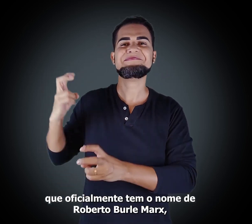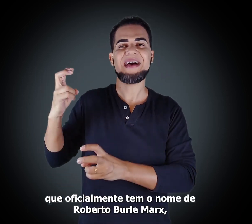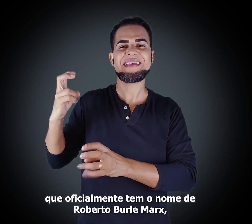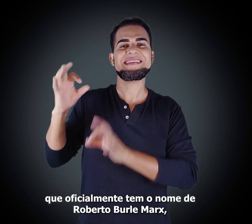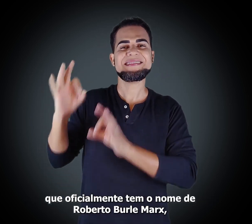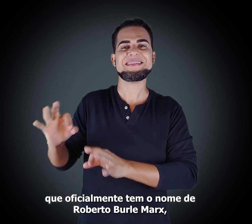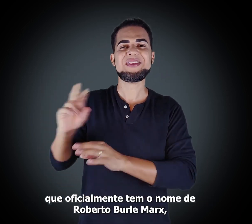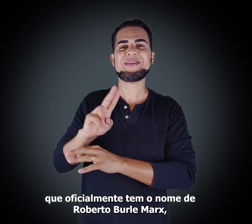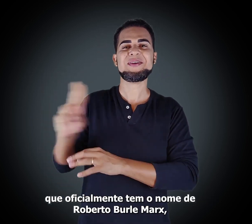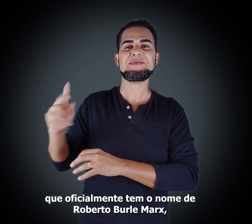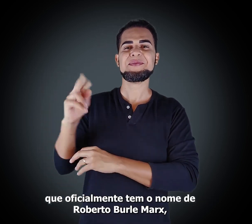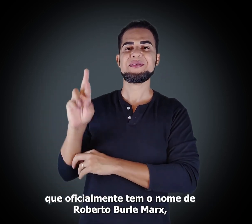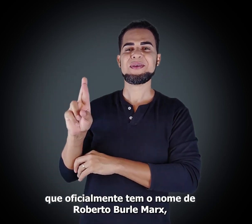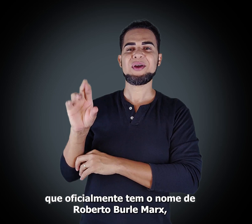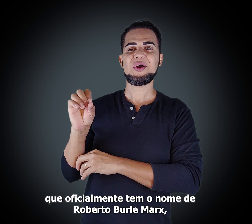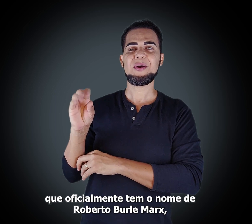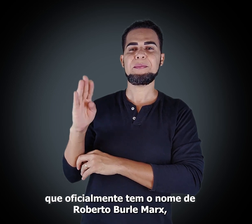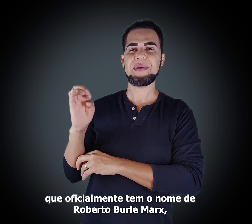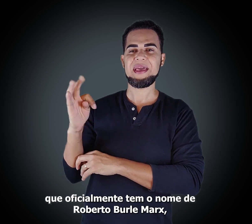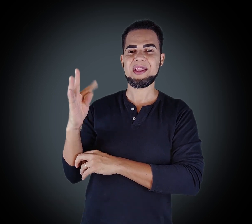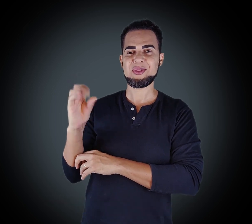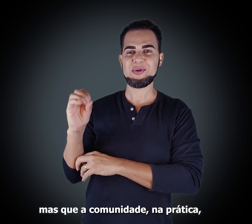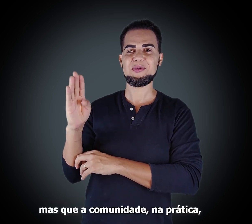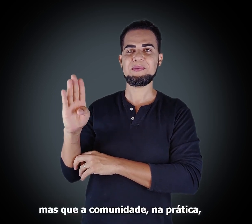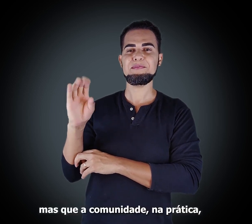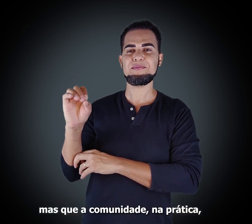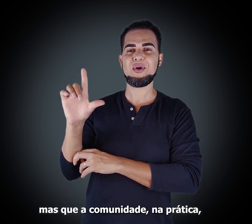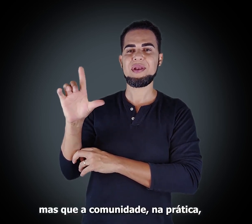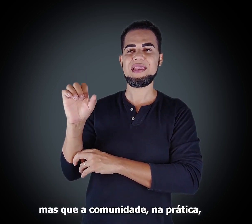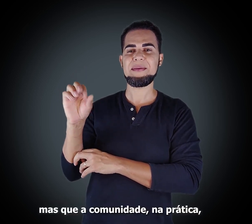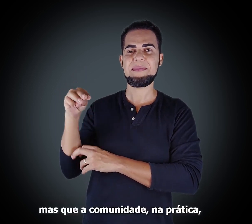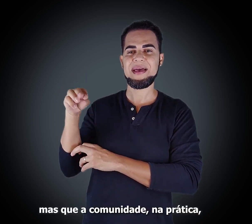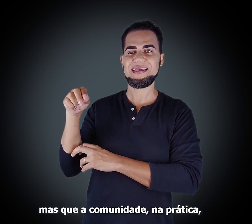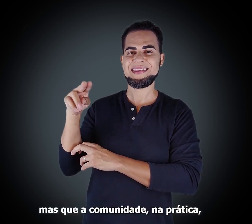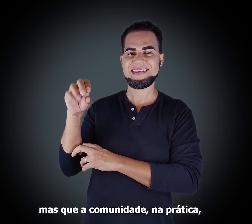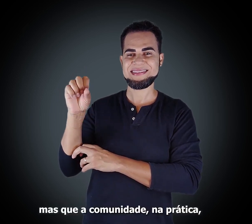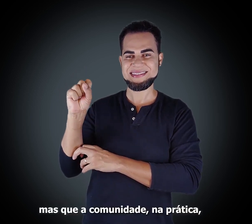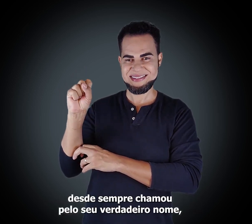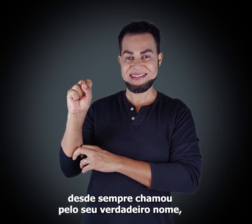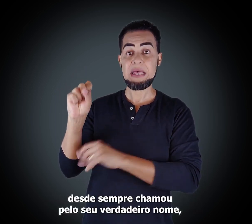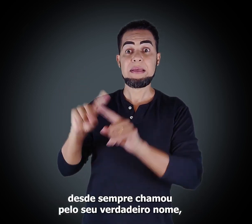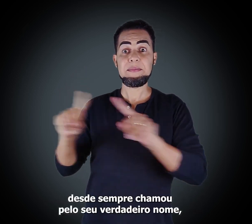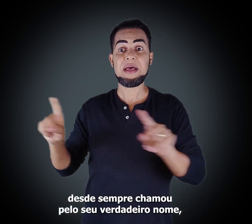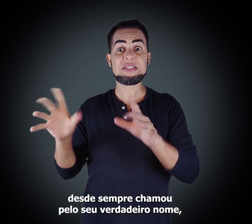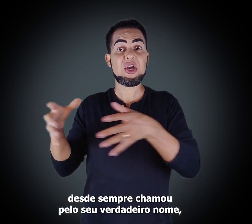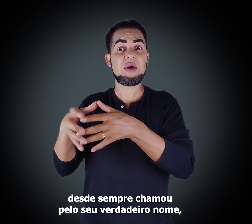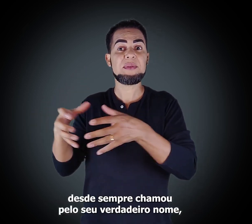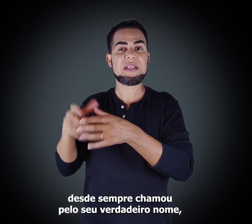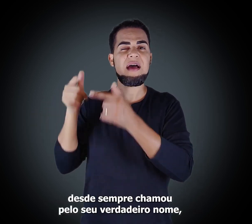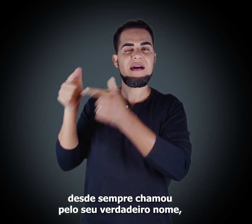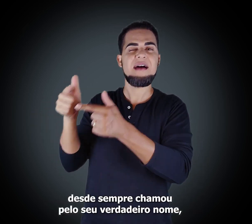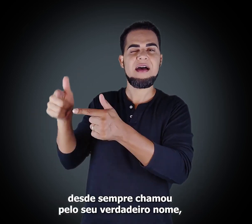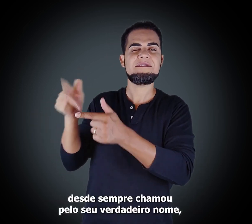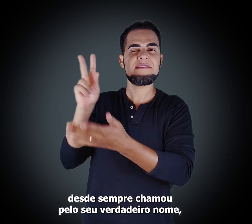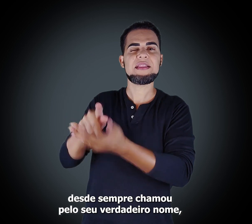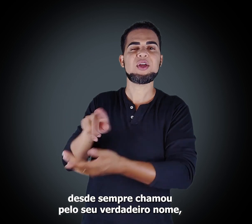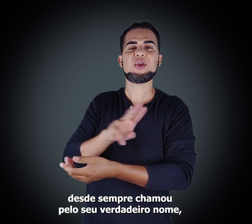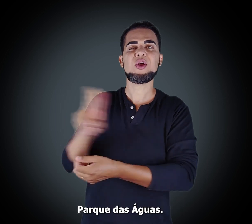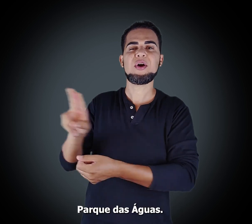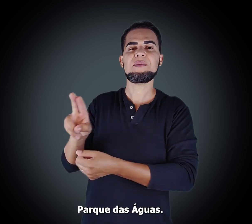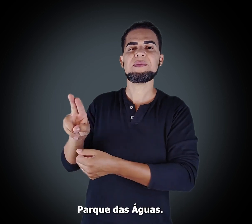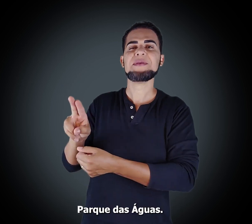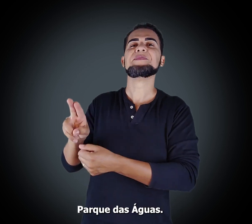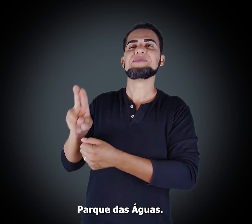que oficialmente tem o nome de Roberto Burle Marx, mas que a comunidade, na prática, desde sempre o chamou pelo seu verdadeiro